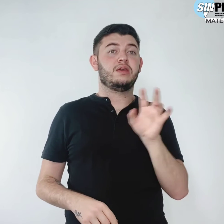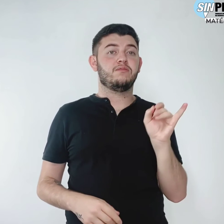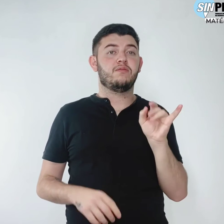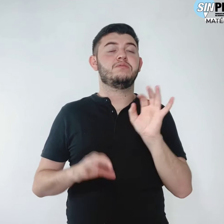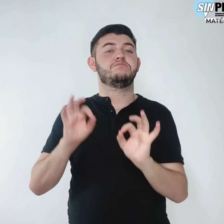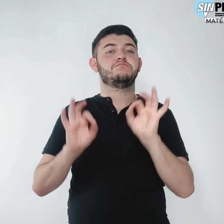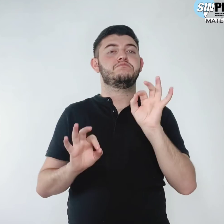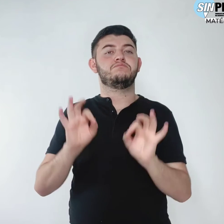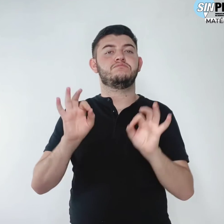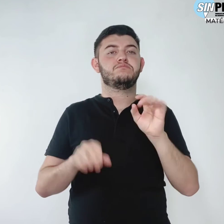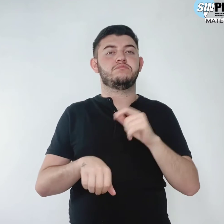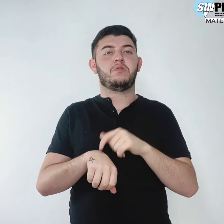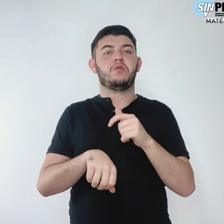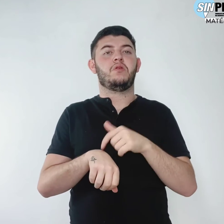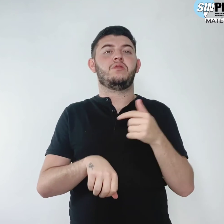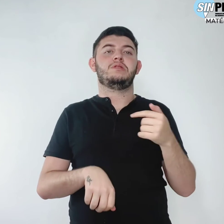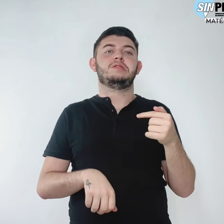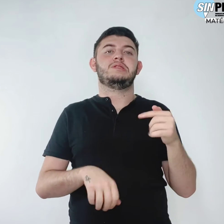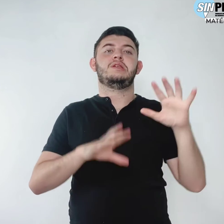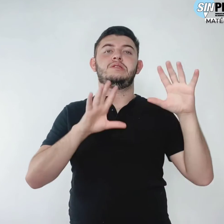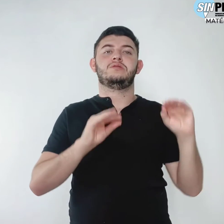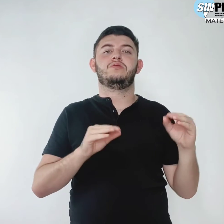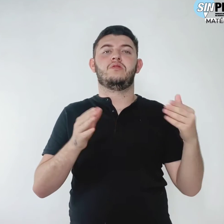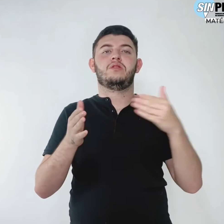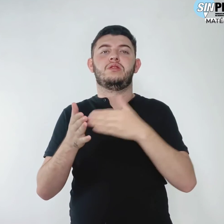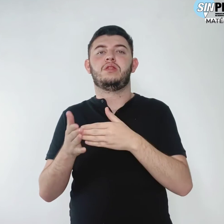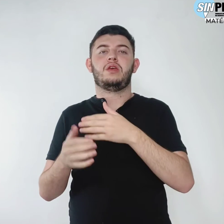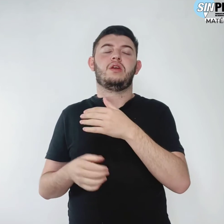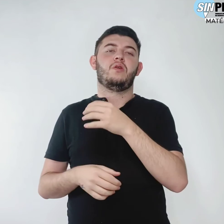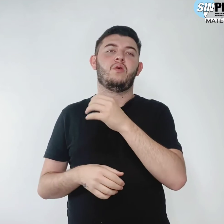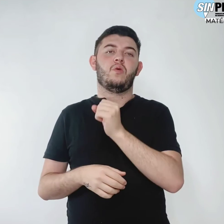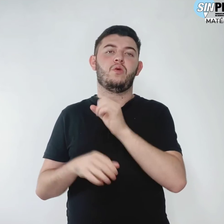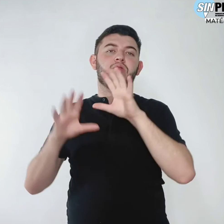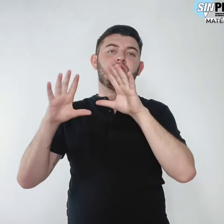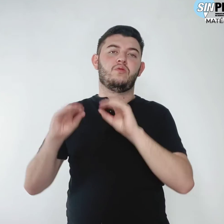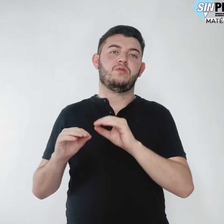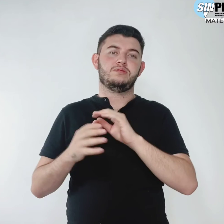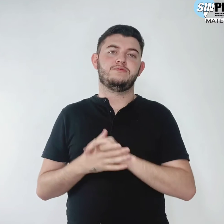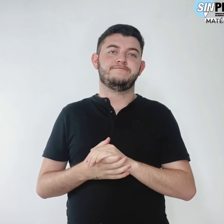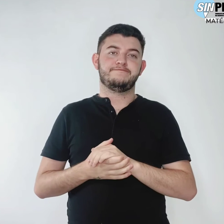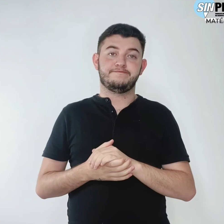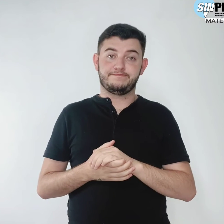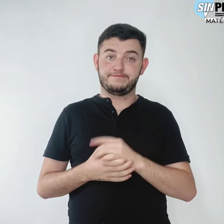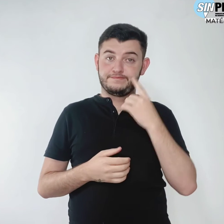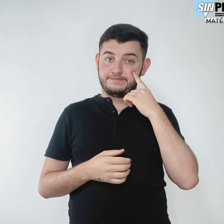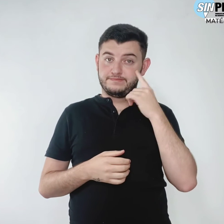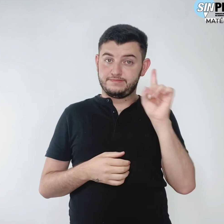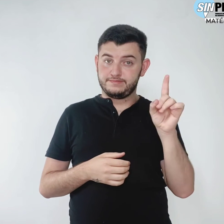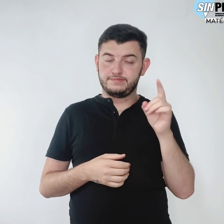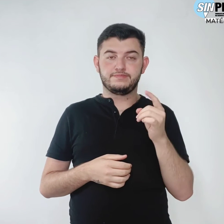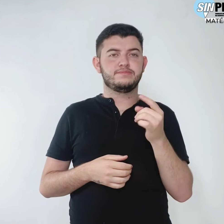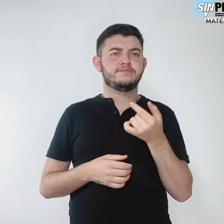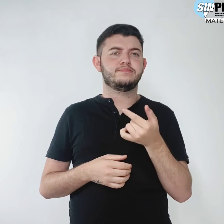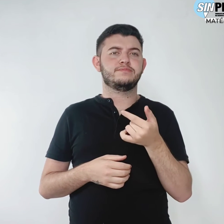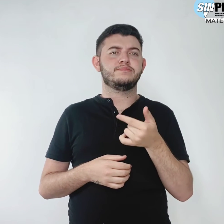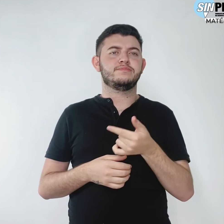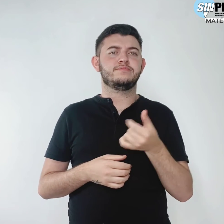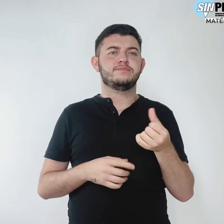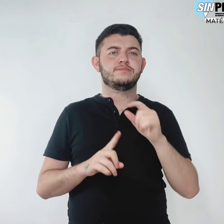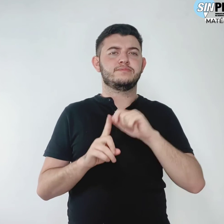serão realizadas das 19h às 20h. Dia 26 de abril,